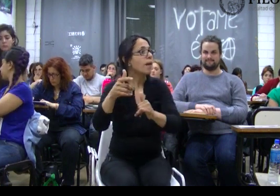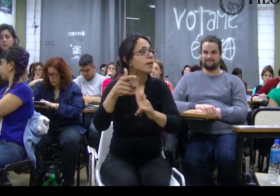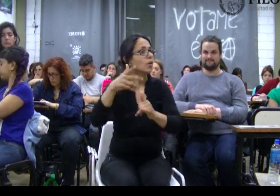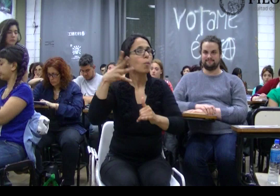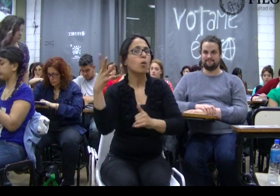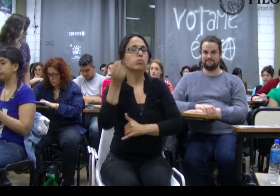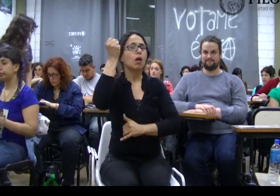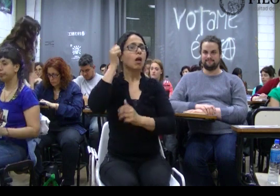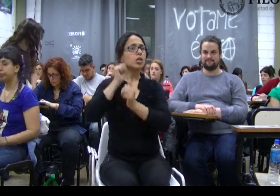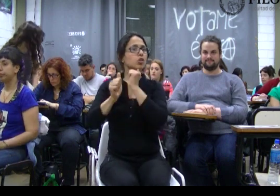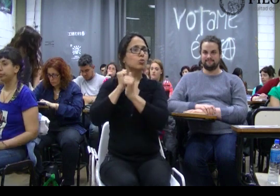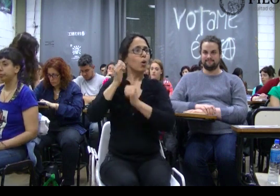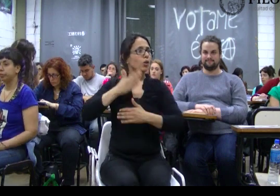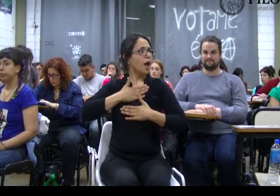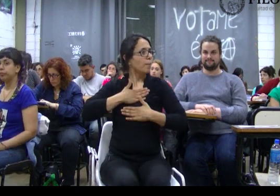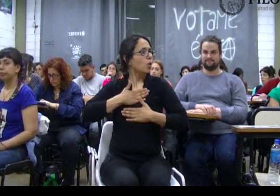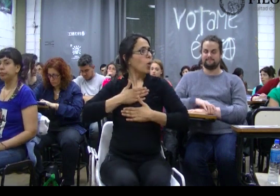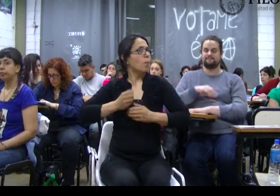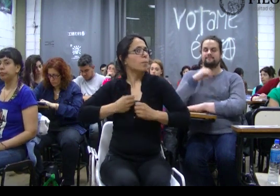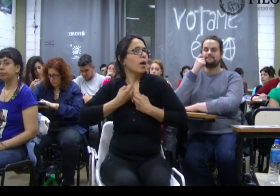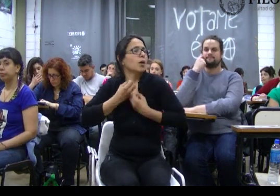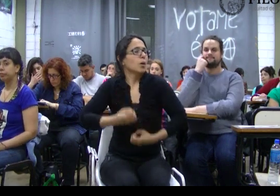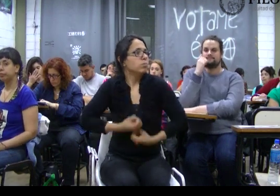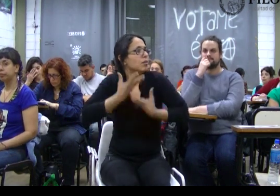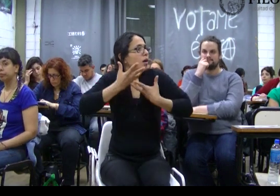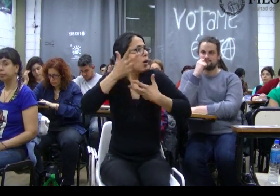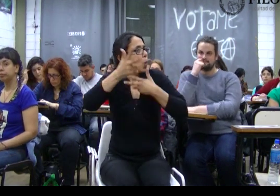historias, con sus